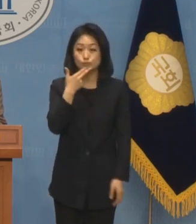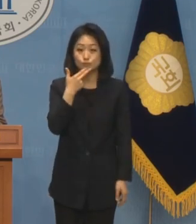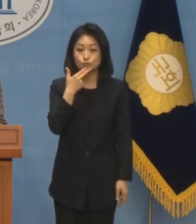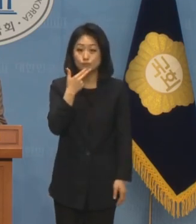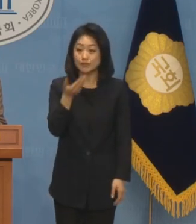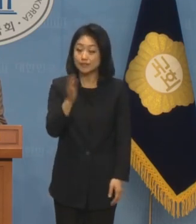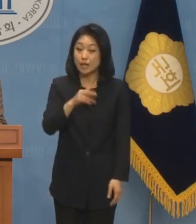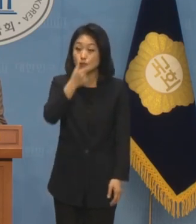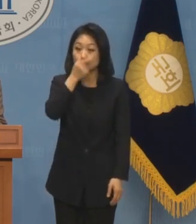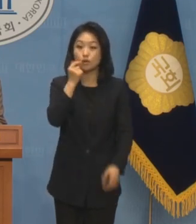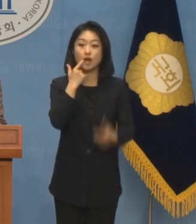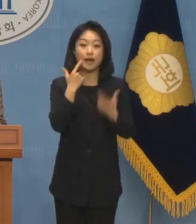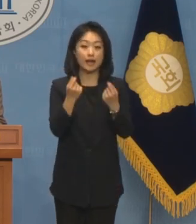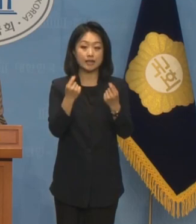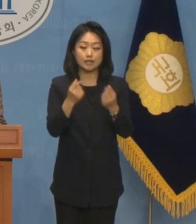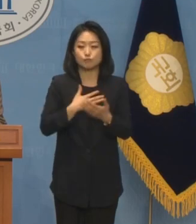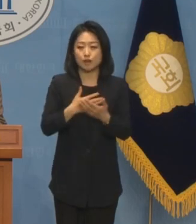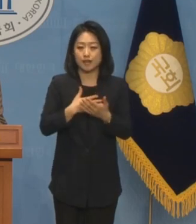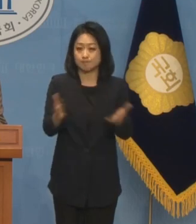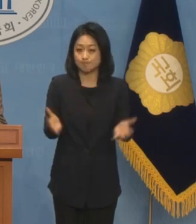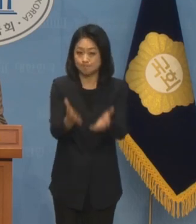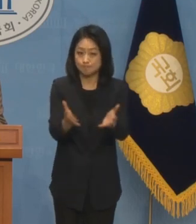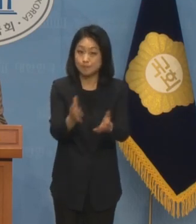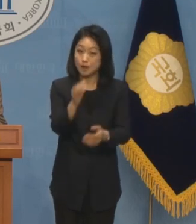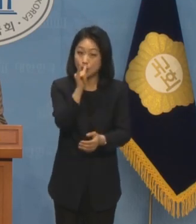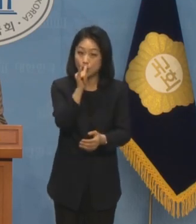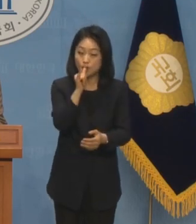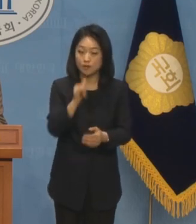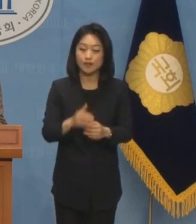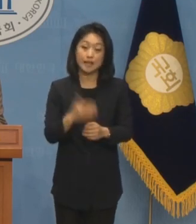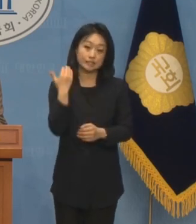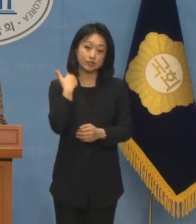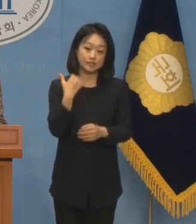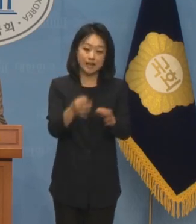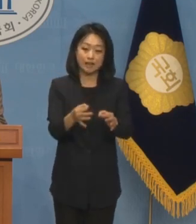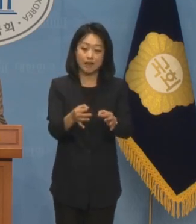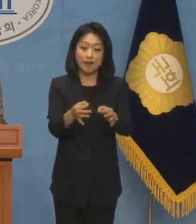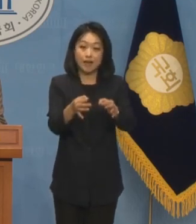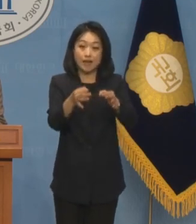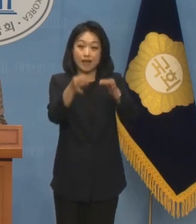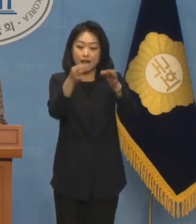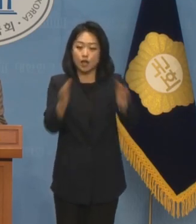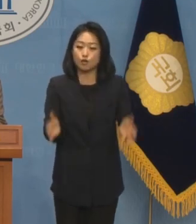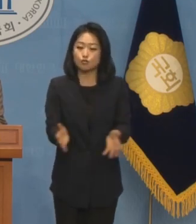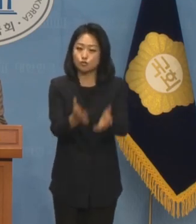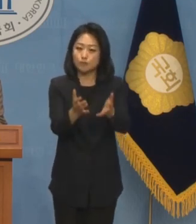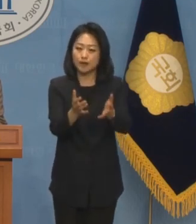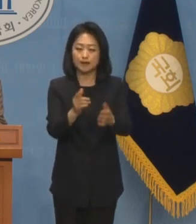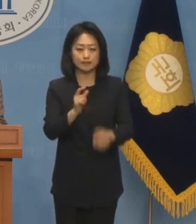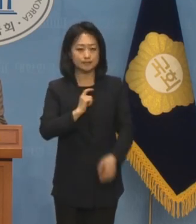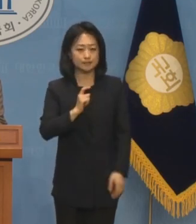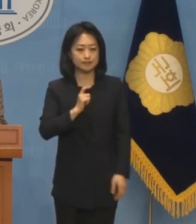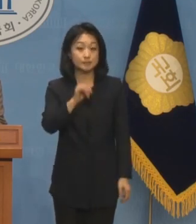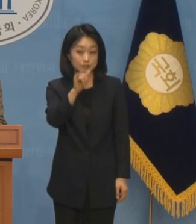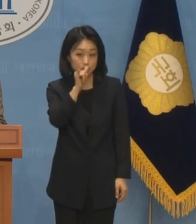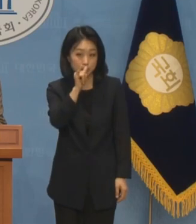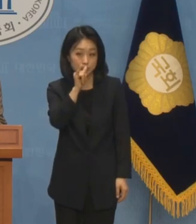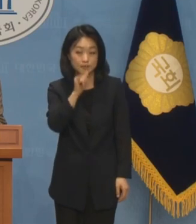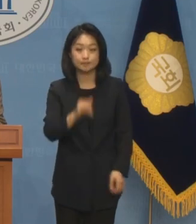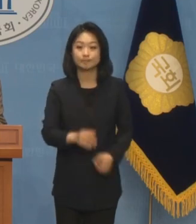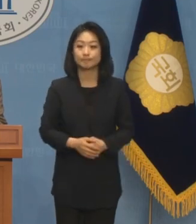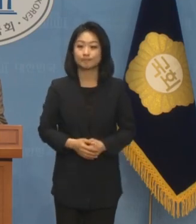부족한 것 같은 불안감을 조성하고 전세 가격 상승을 유발했을 가능성도 있다는 분석이 나오는